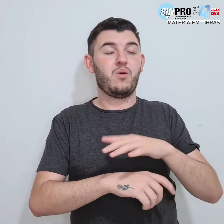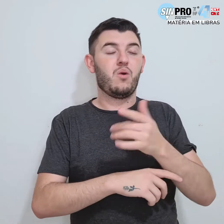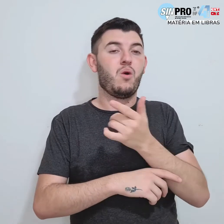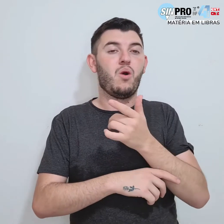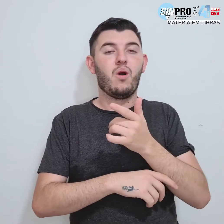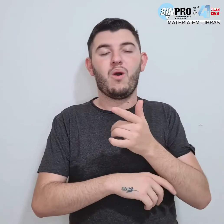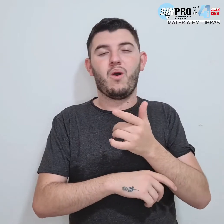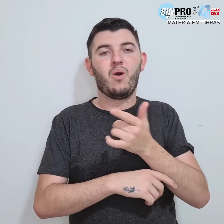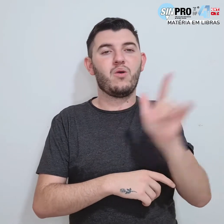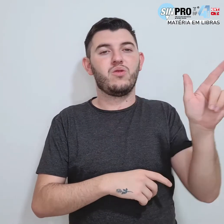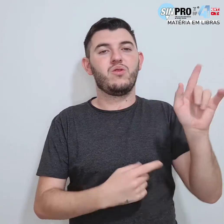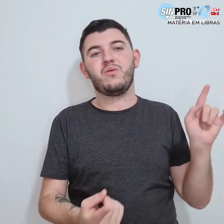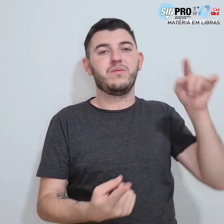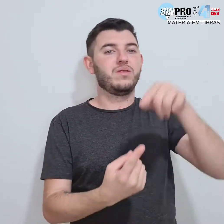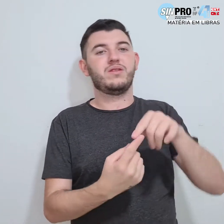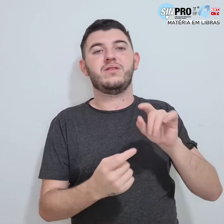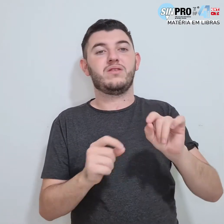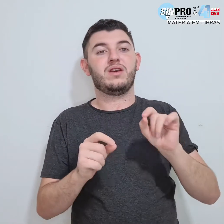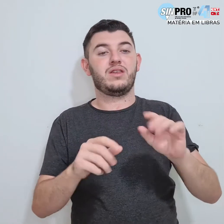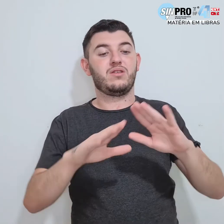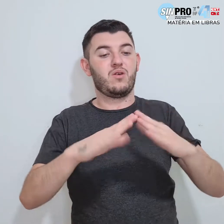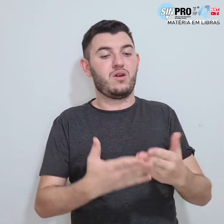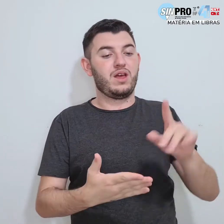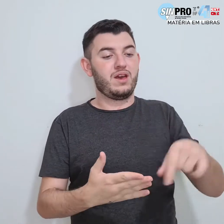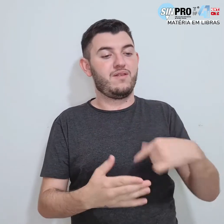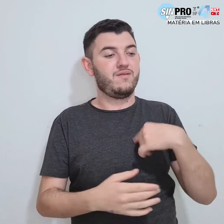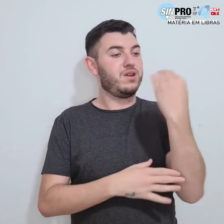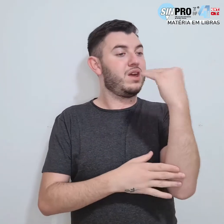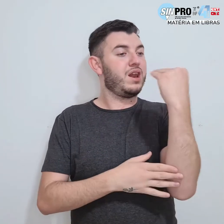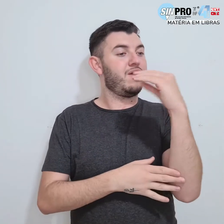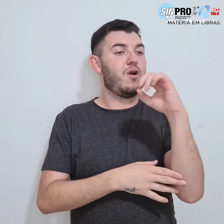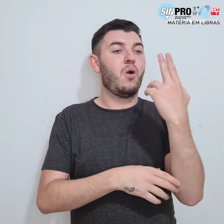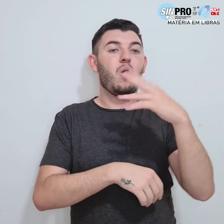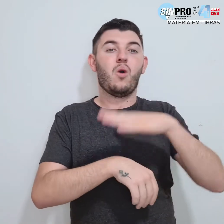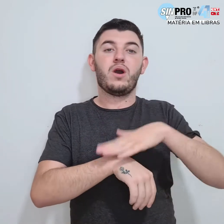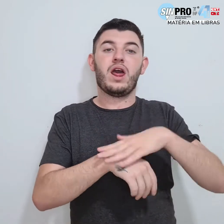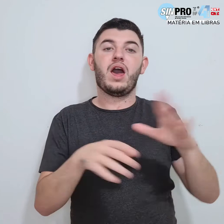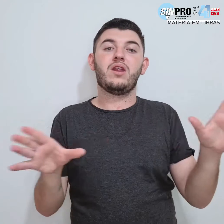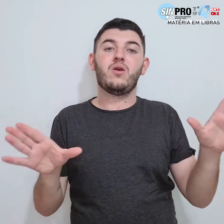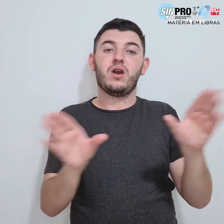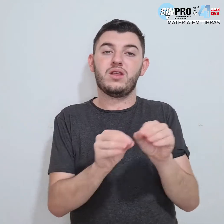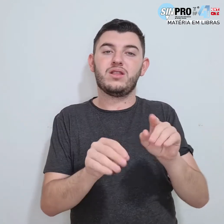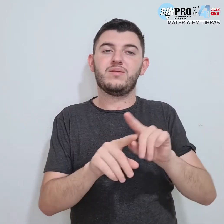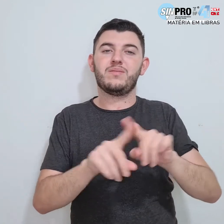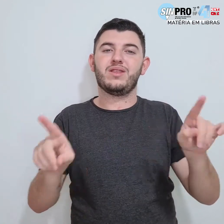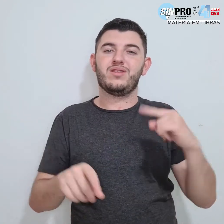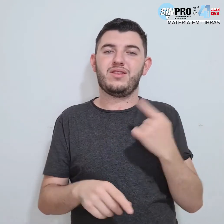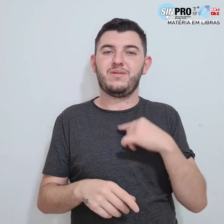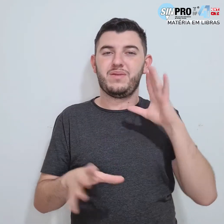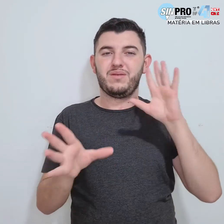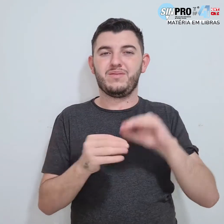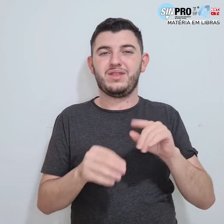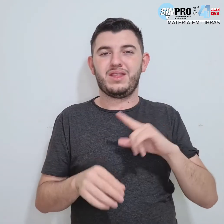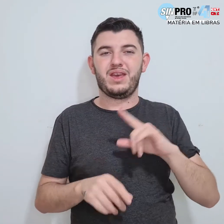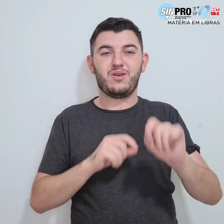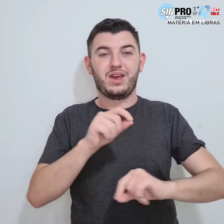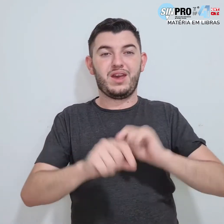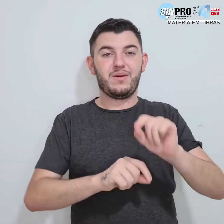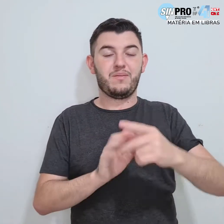é vulnerável e de horário reduzido. Ou seja, há projetos interessantes que mantêm a população optando